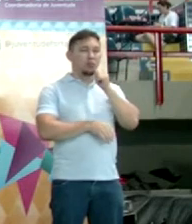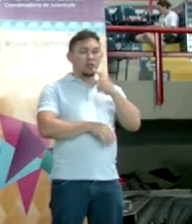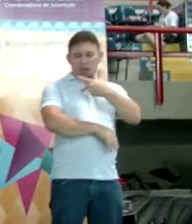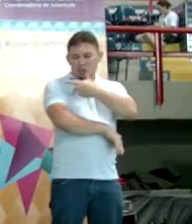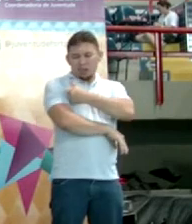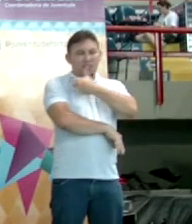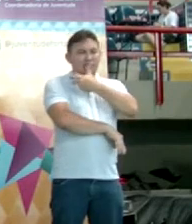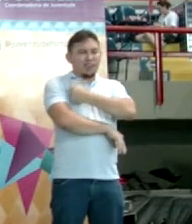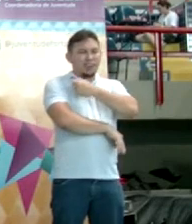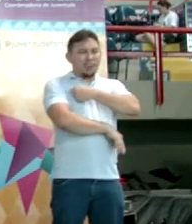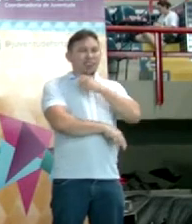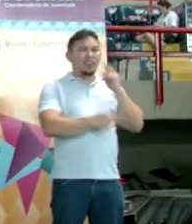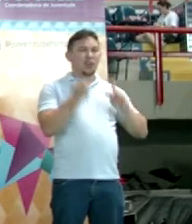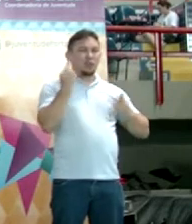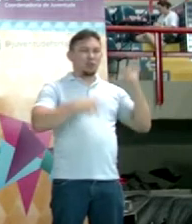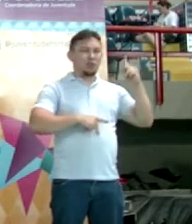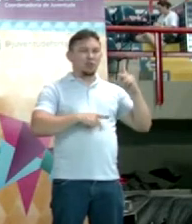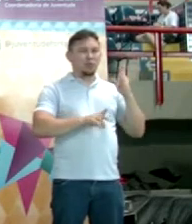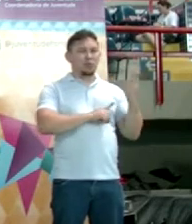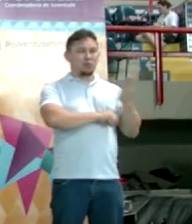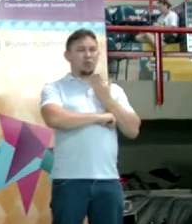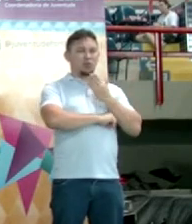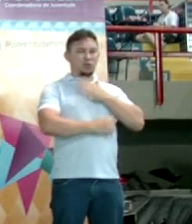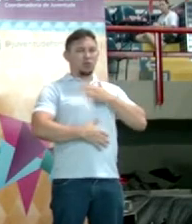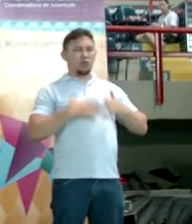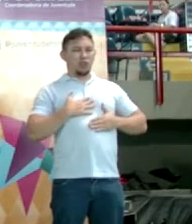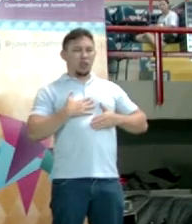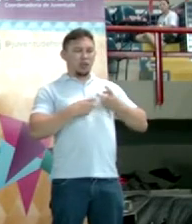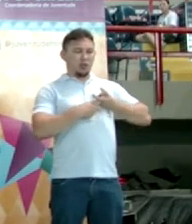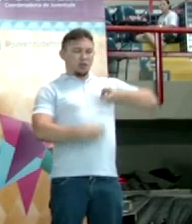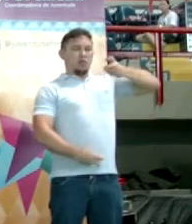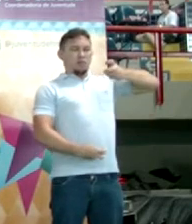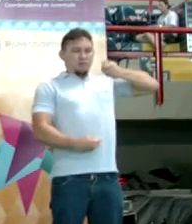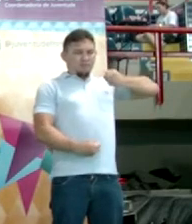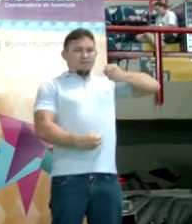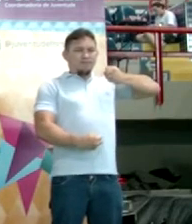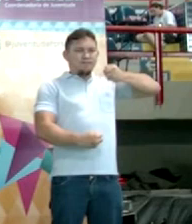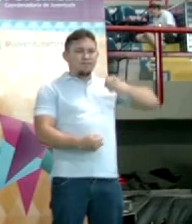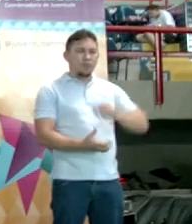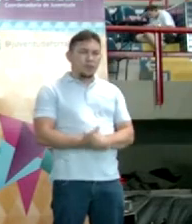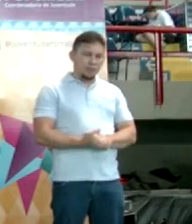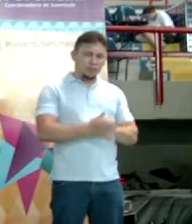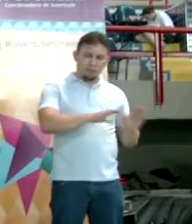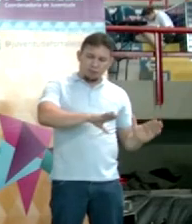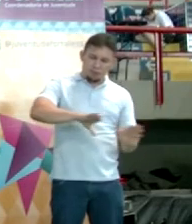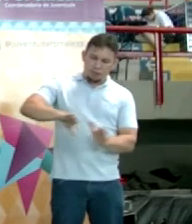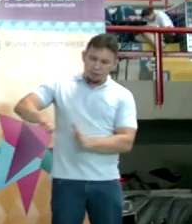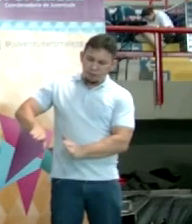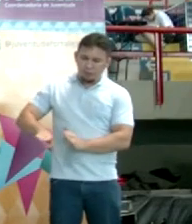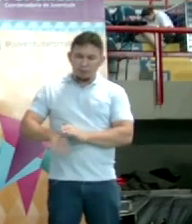reforçar não só a musculatura, mas também a estrutura esquelética. Ok?